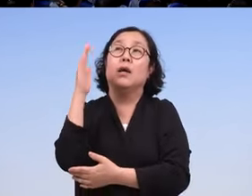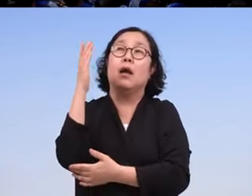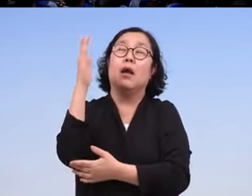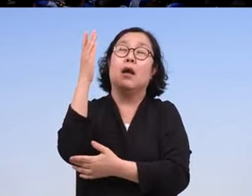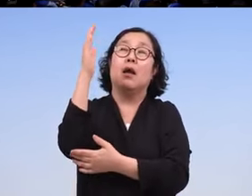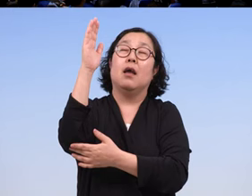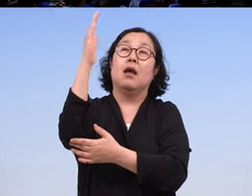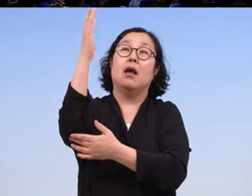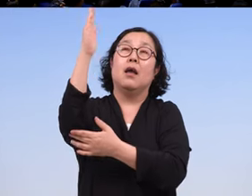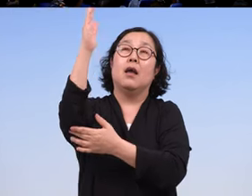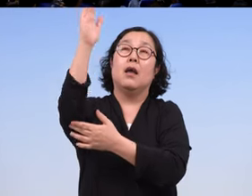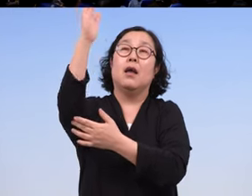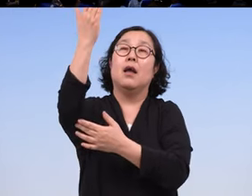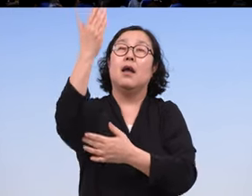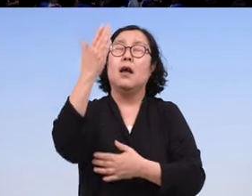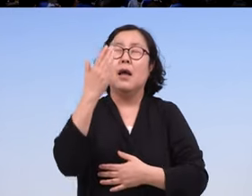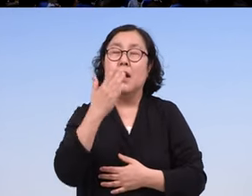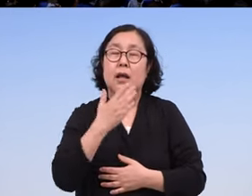영광의 내 주님,